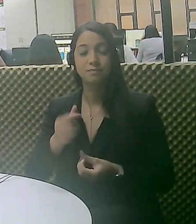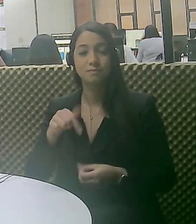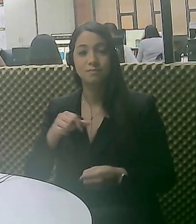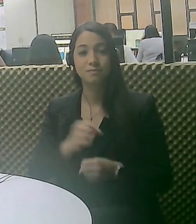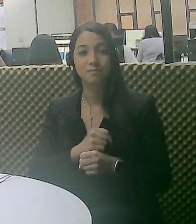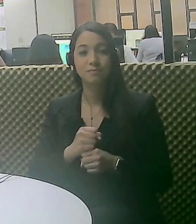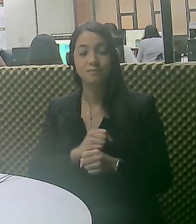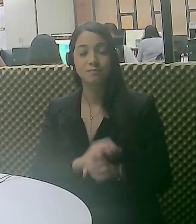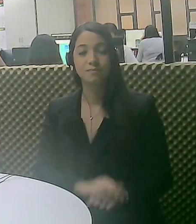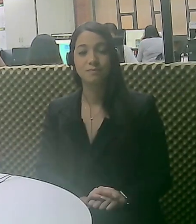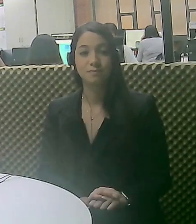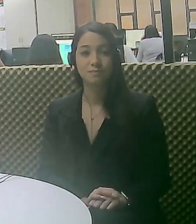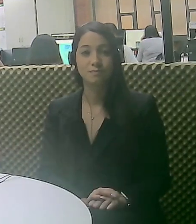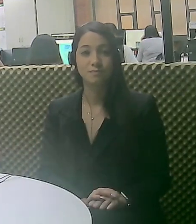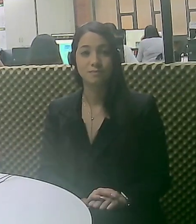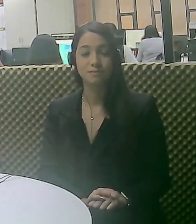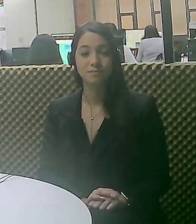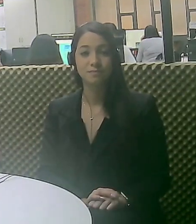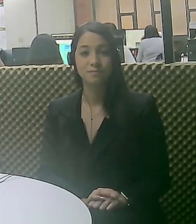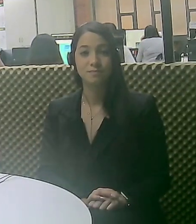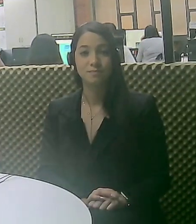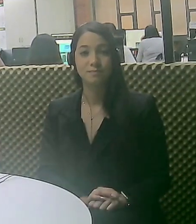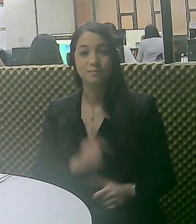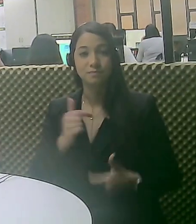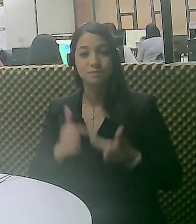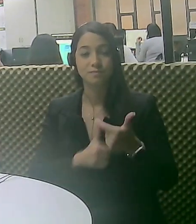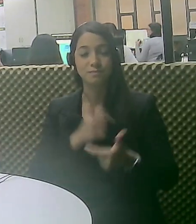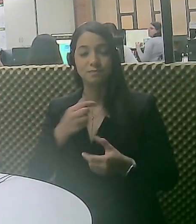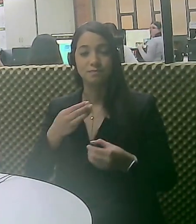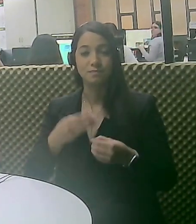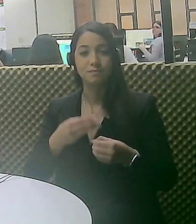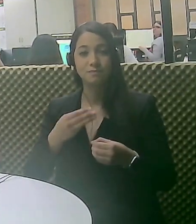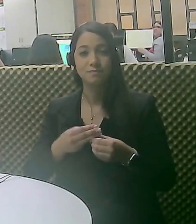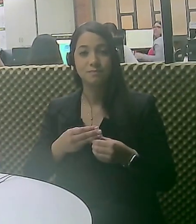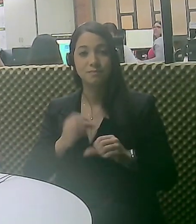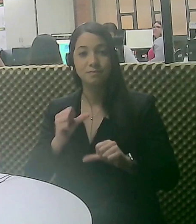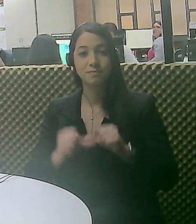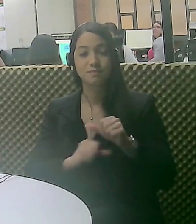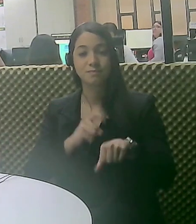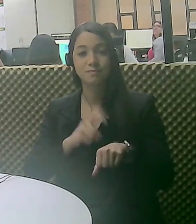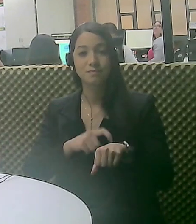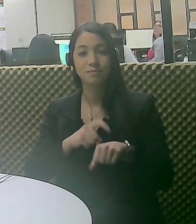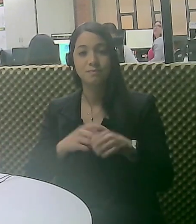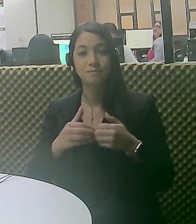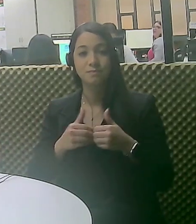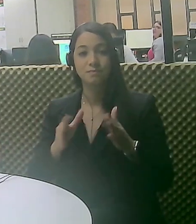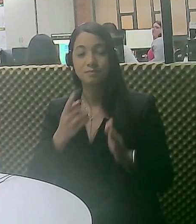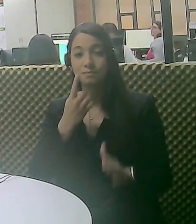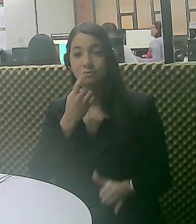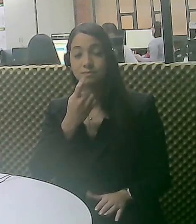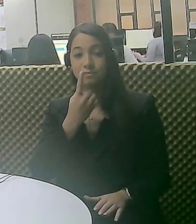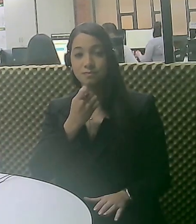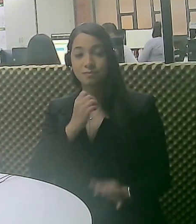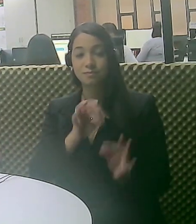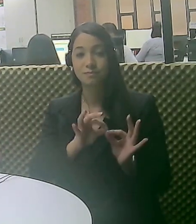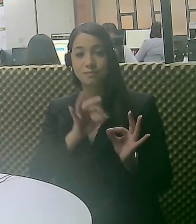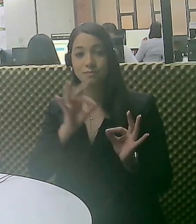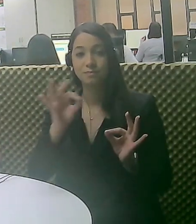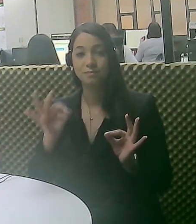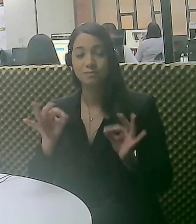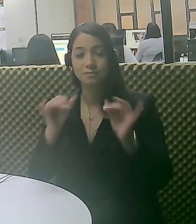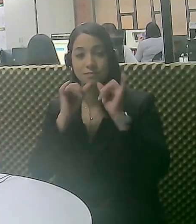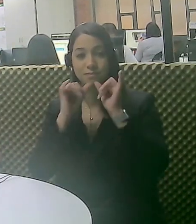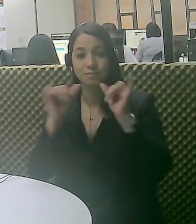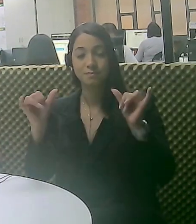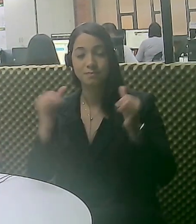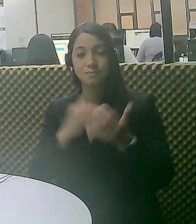ano. E ainda, serviços municipais têm alteração de horário de funcionamento neste feriado prolongado. Essas